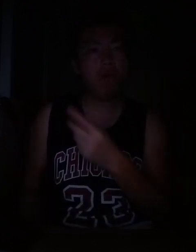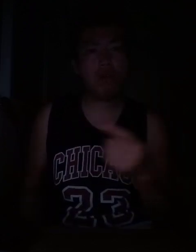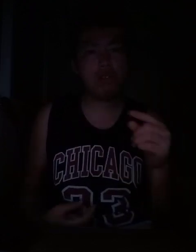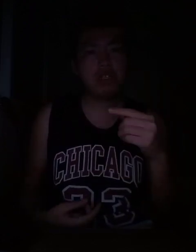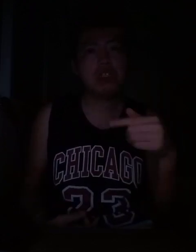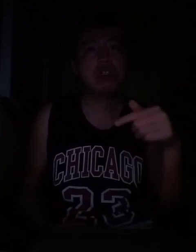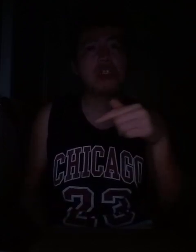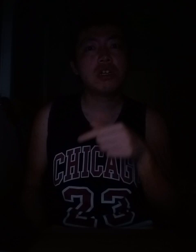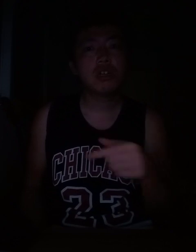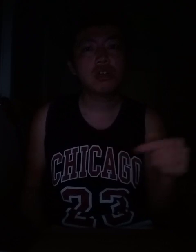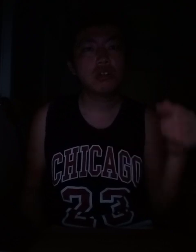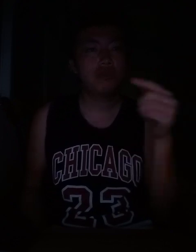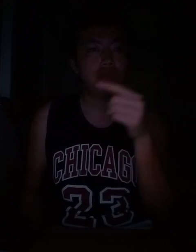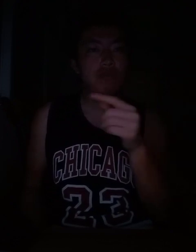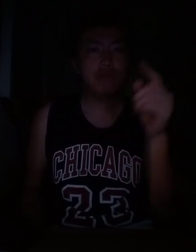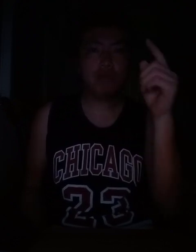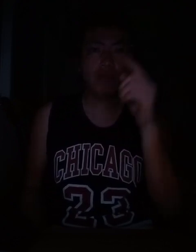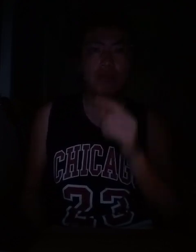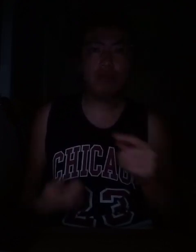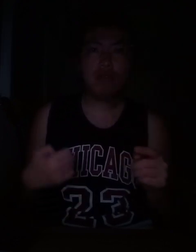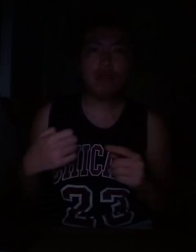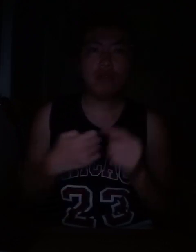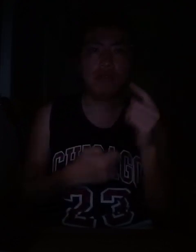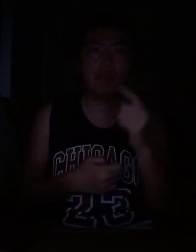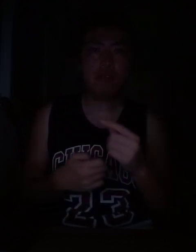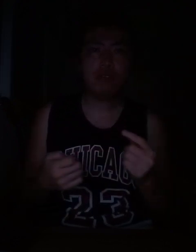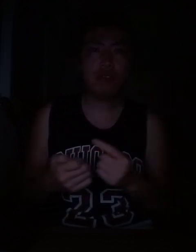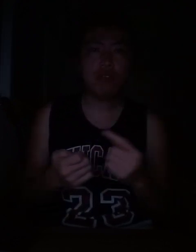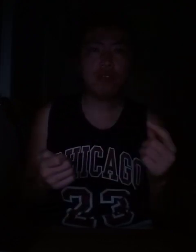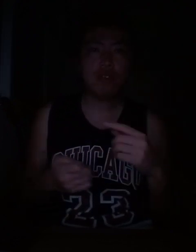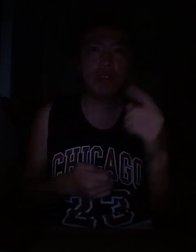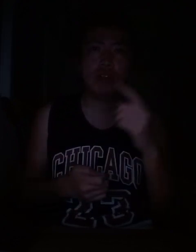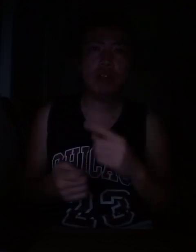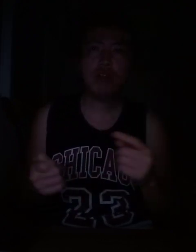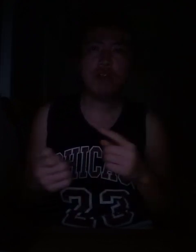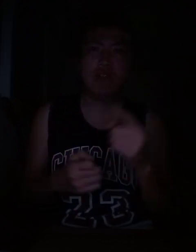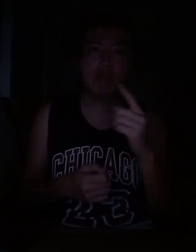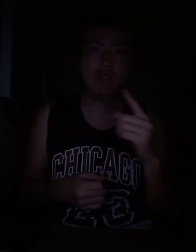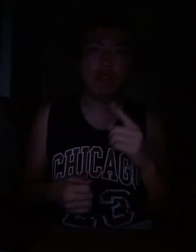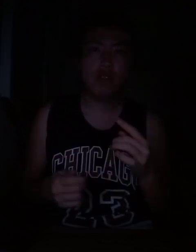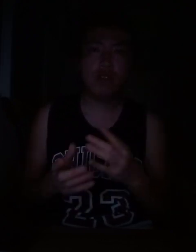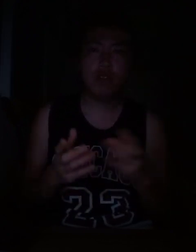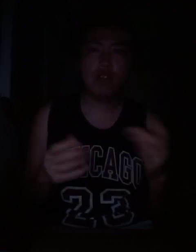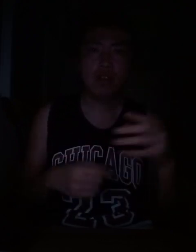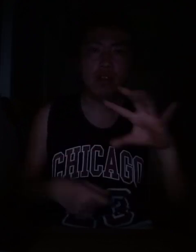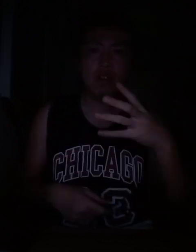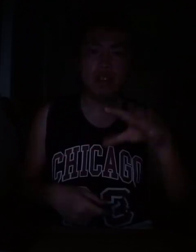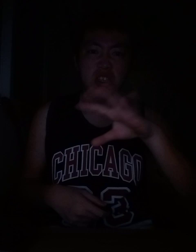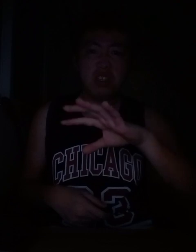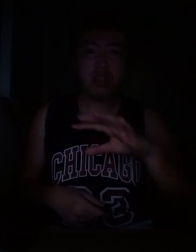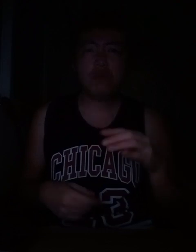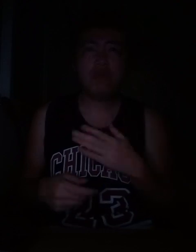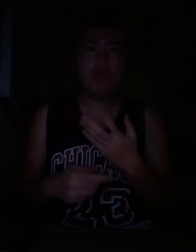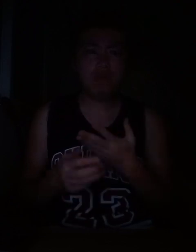속도로 한반도 내륙을 관통할 걸로 보입니다. 그래서 더 위험합니다. 빨리 통과해야 그나마 피해가 적은데